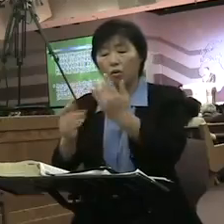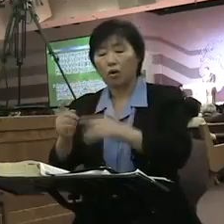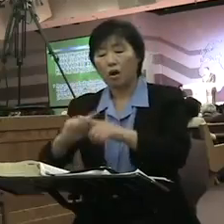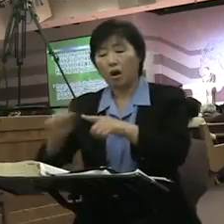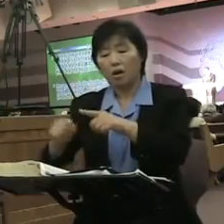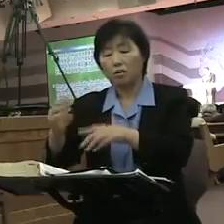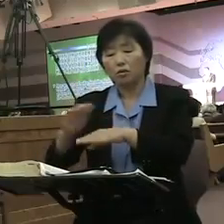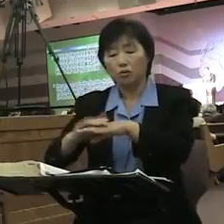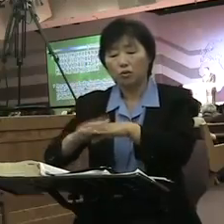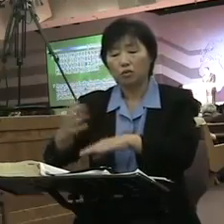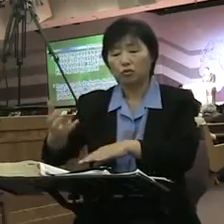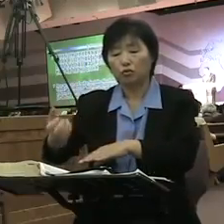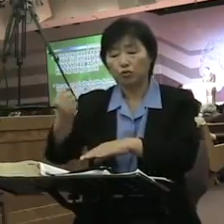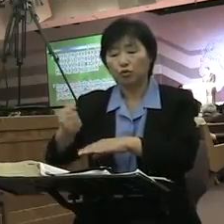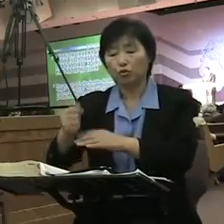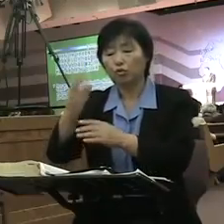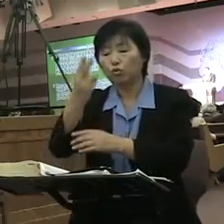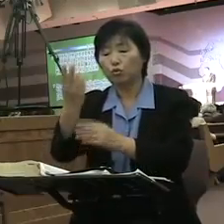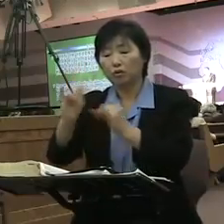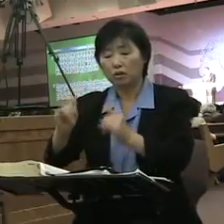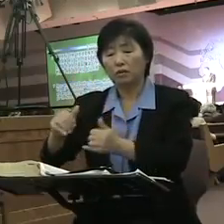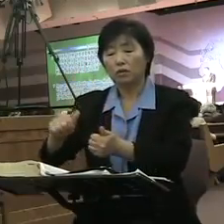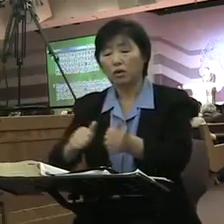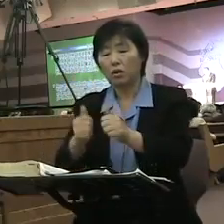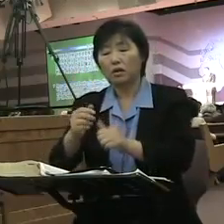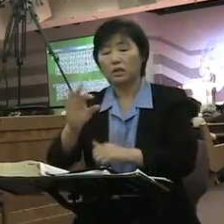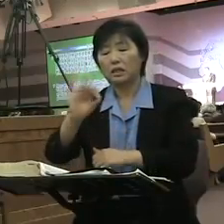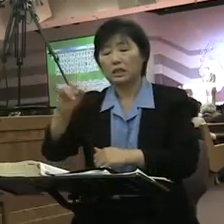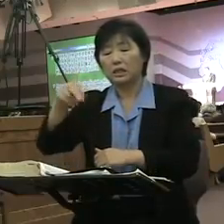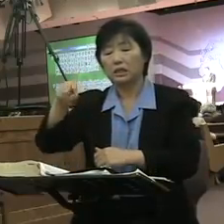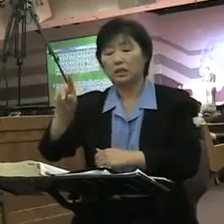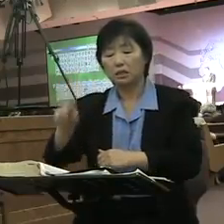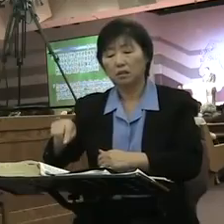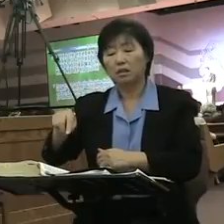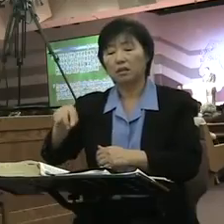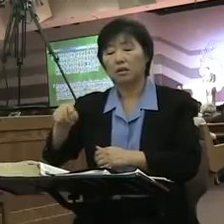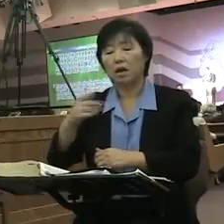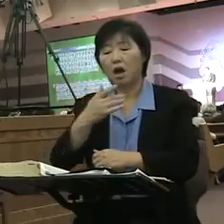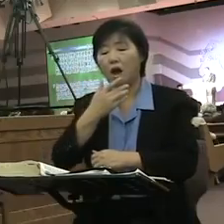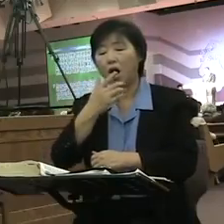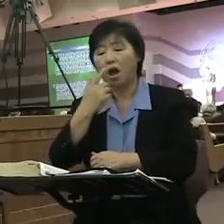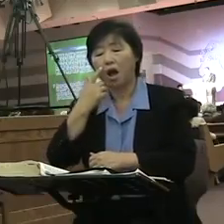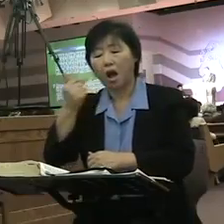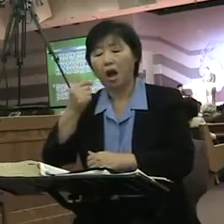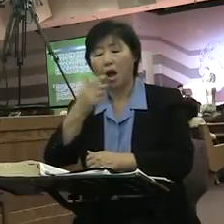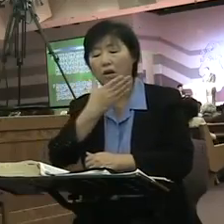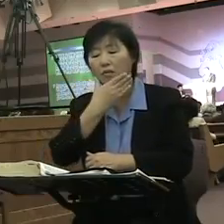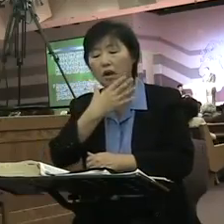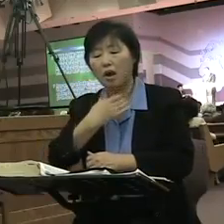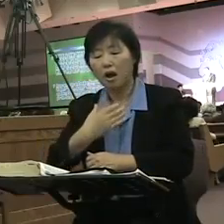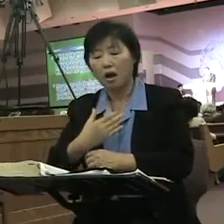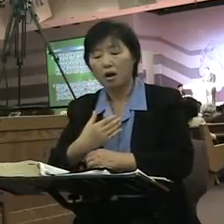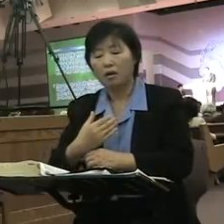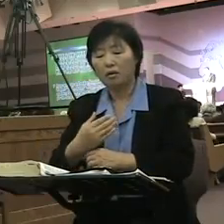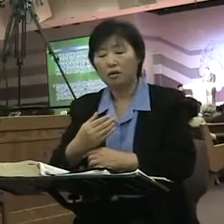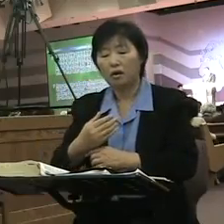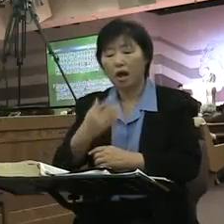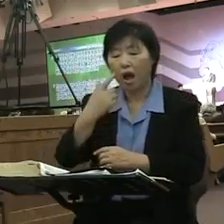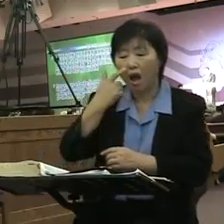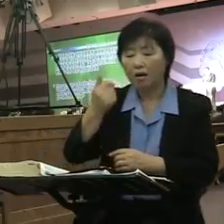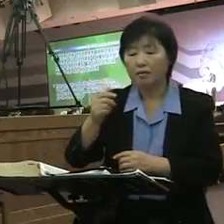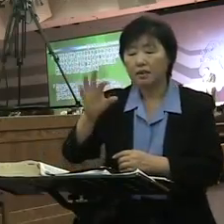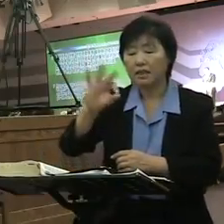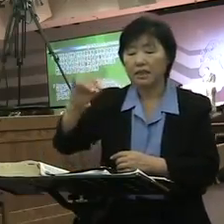그 아비 아브라함에게 말을 하되 내 아버지야 하니 그가 가로되 내 아들아 내가 여기 있노라. 이삭이